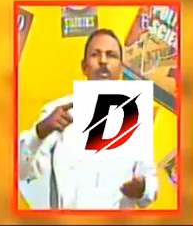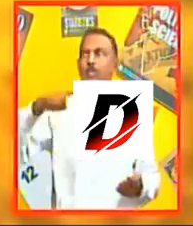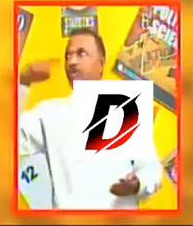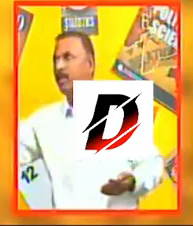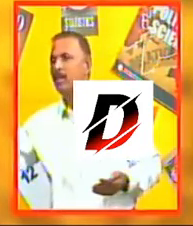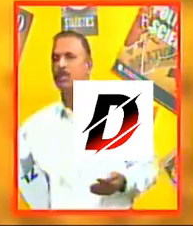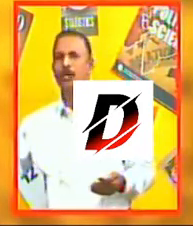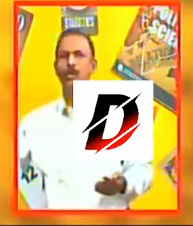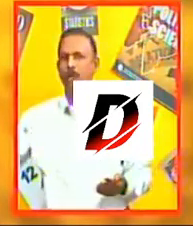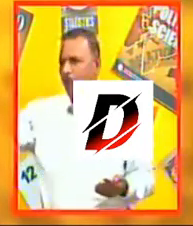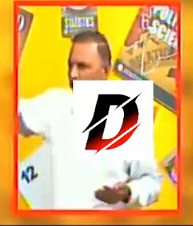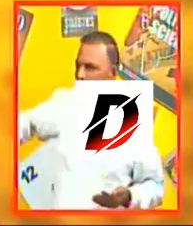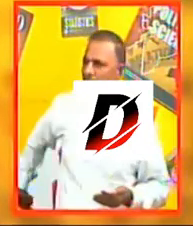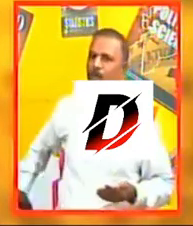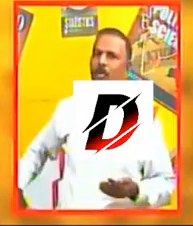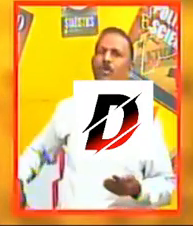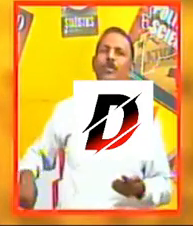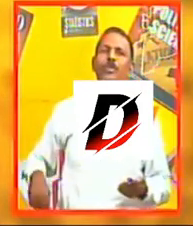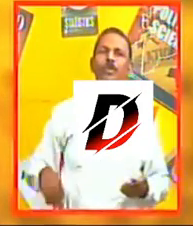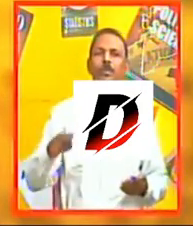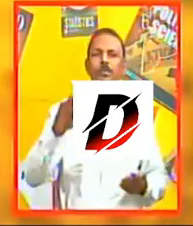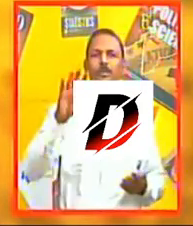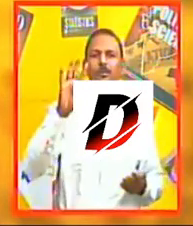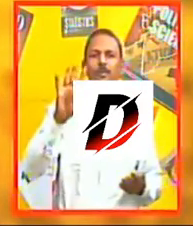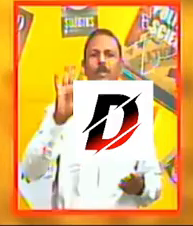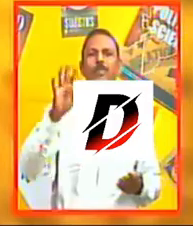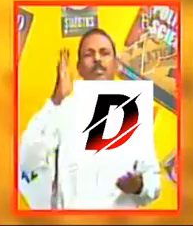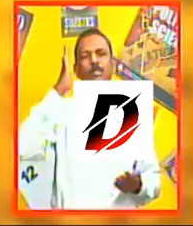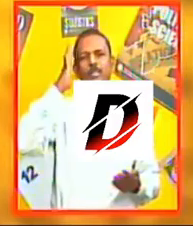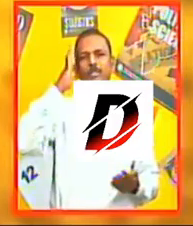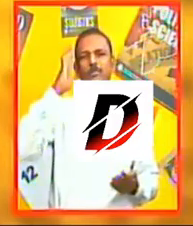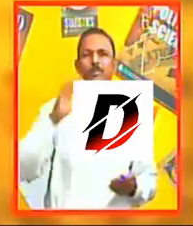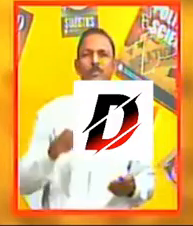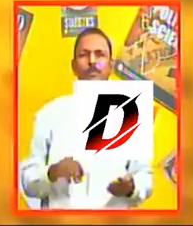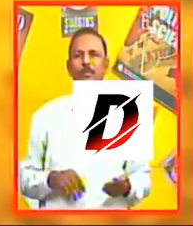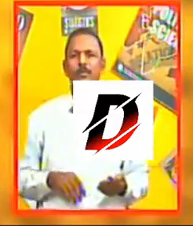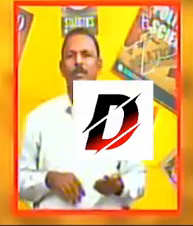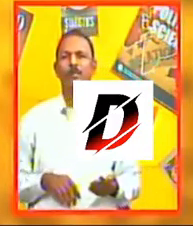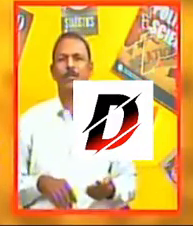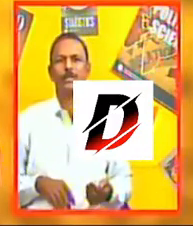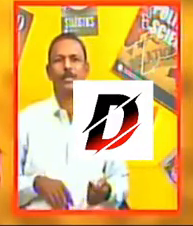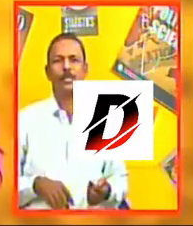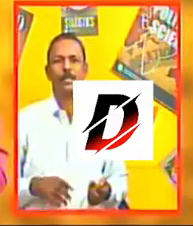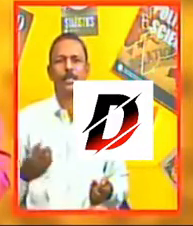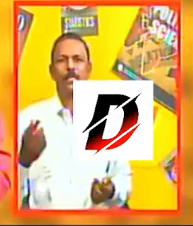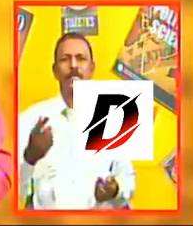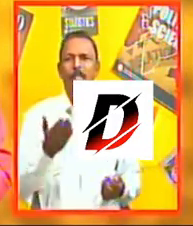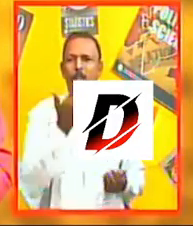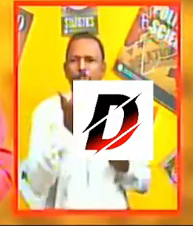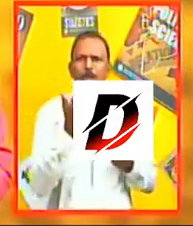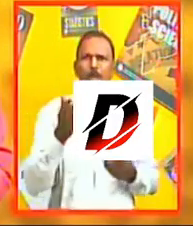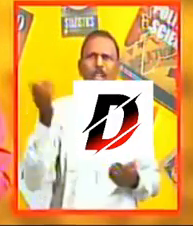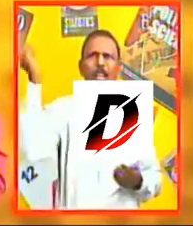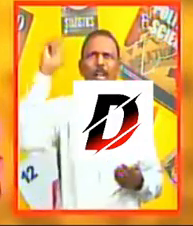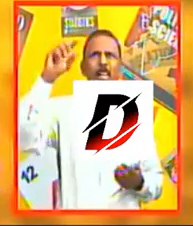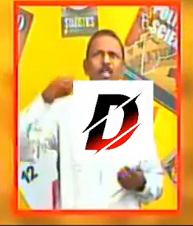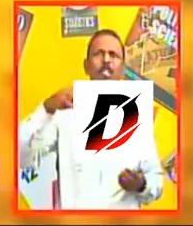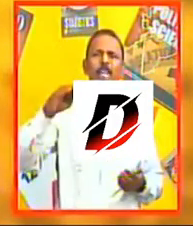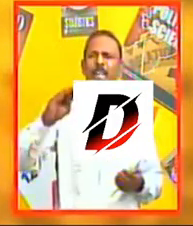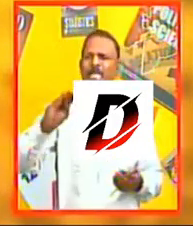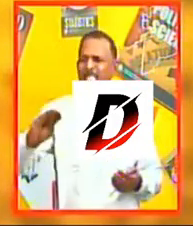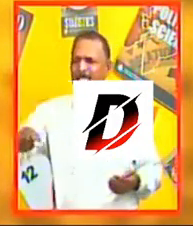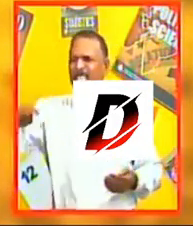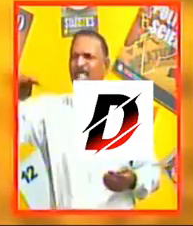கிழக்கு, தெற்கு, மேற்கு. இந்த திசைகளை பற்றி நம்ம எங்கேயோ ஒரு வகுப்பில் படிச்சிருக்கிறோம், எங்கே படிச்சிருக்கோம்